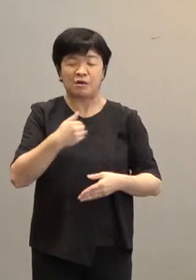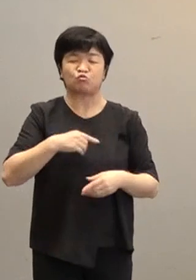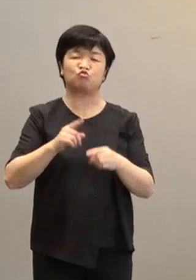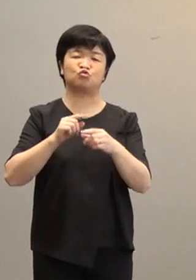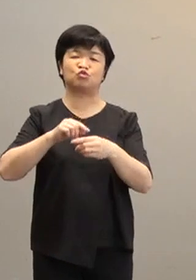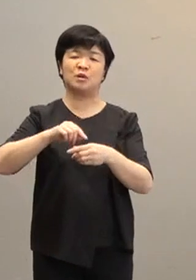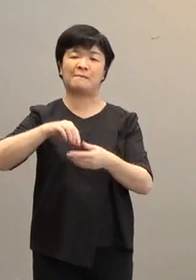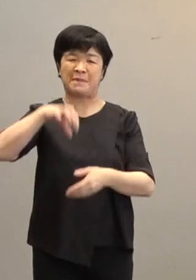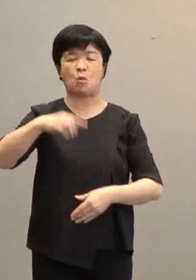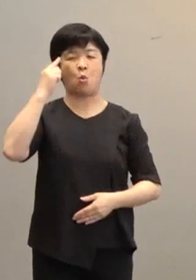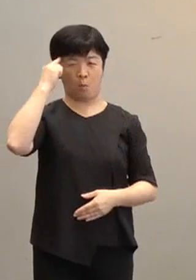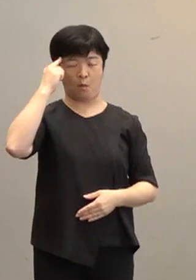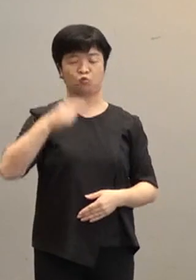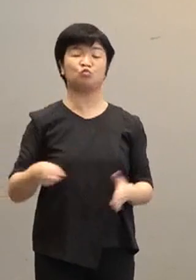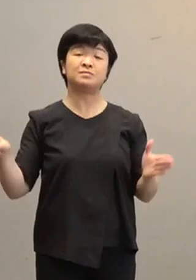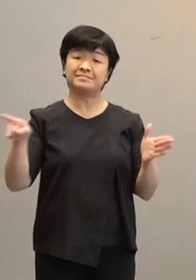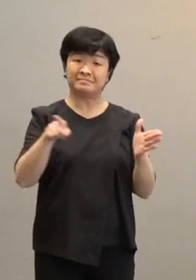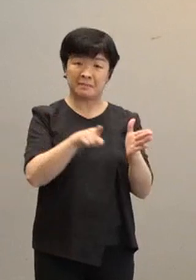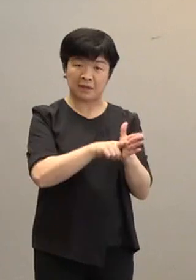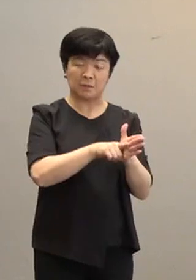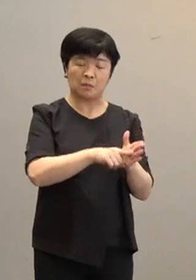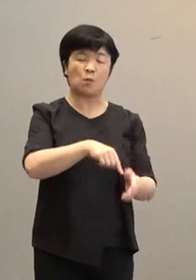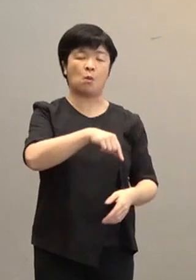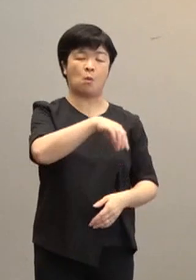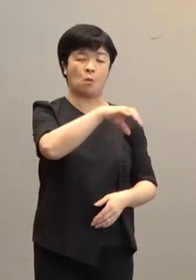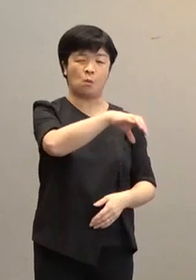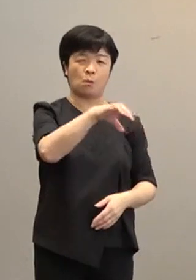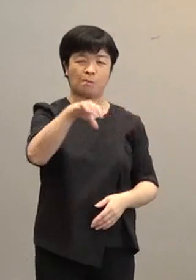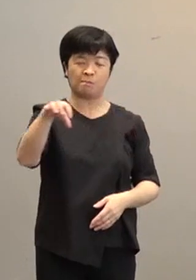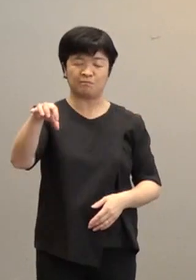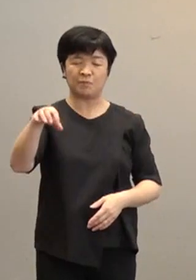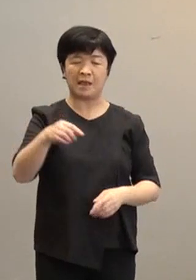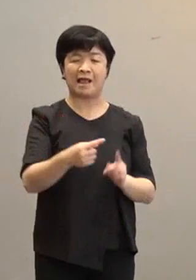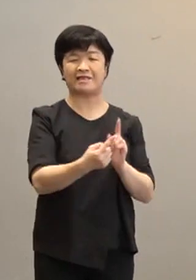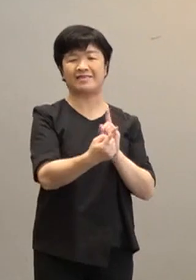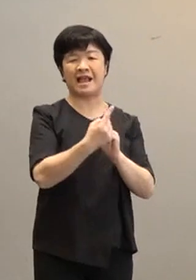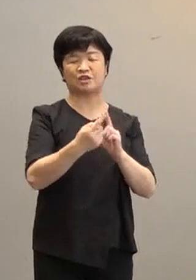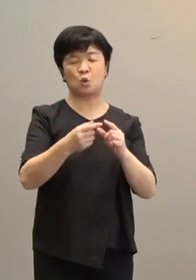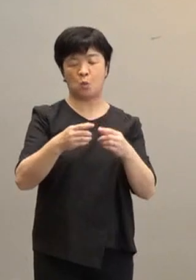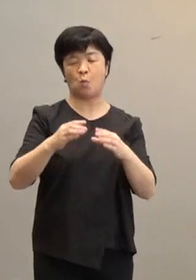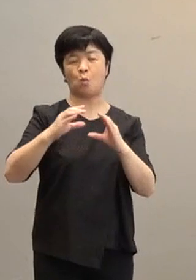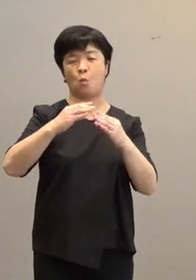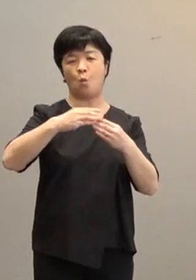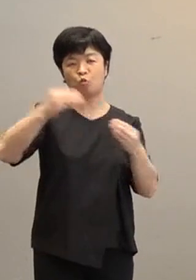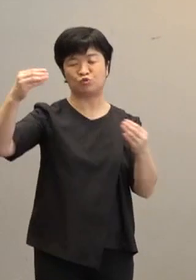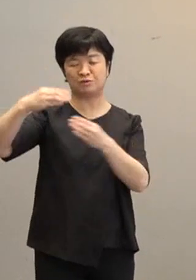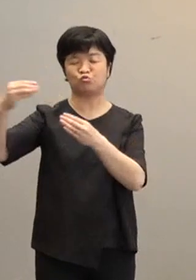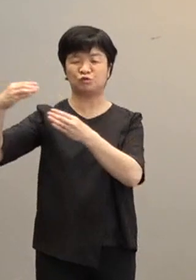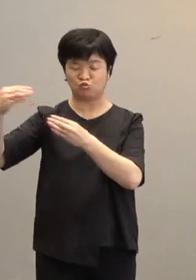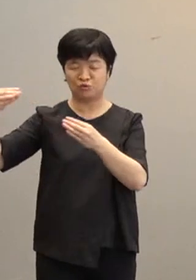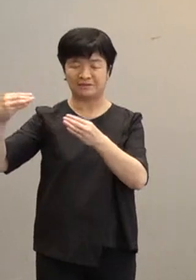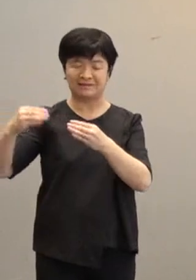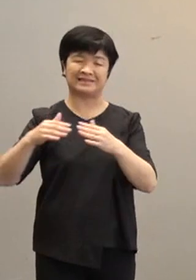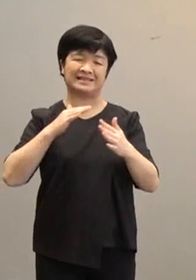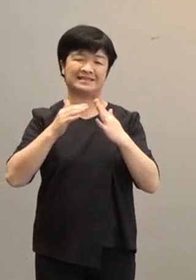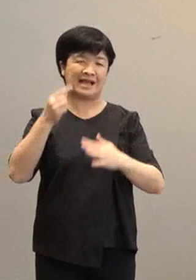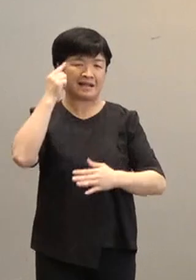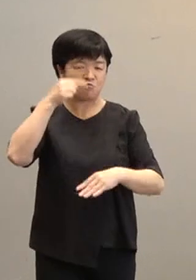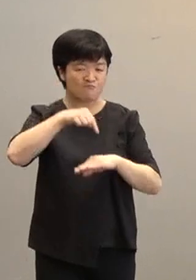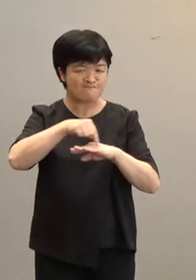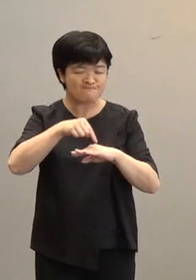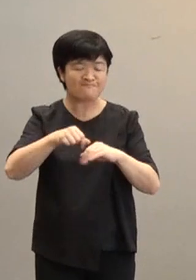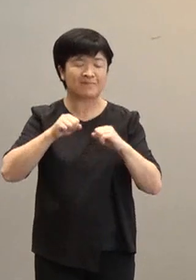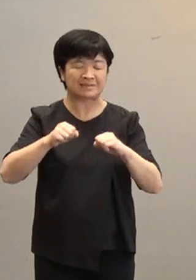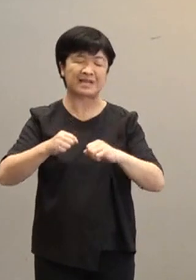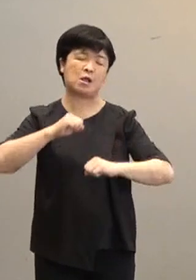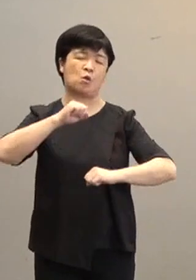ています。これまでもそれぞれ その対象の国ごとにですね、戦略を立てて取り組んでまいり